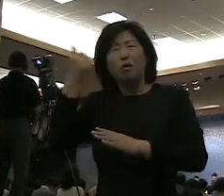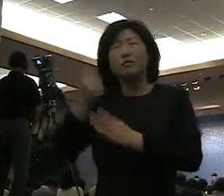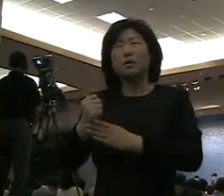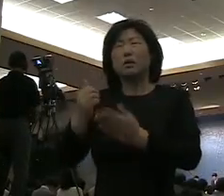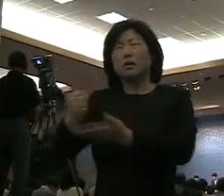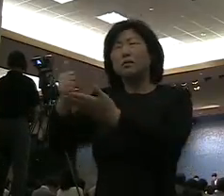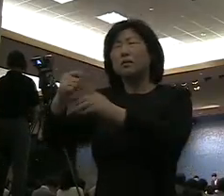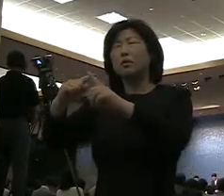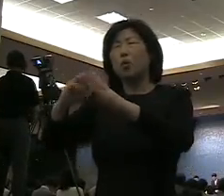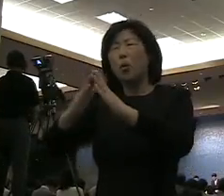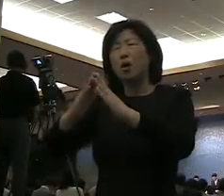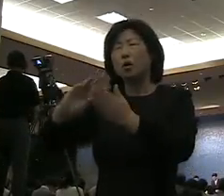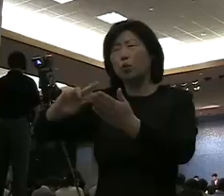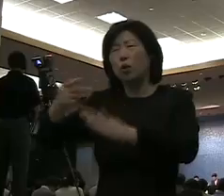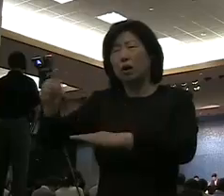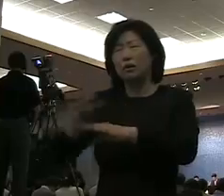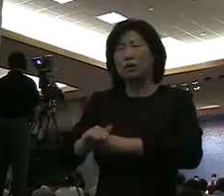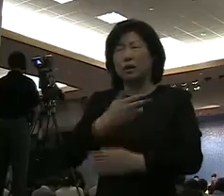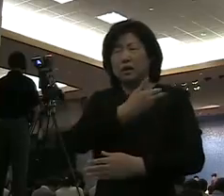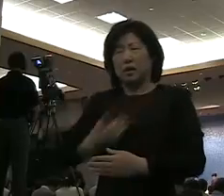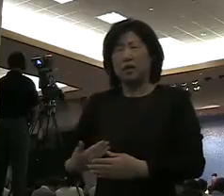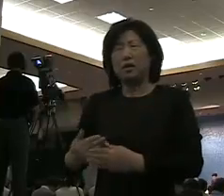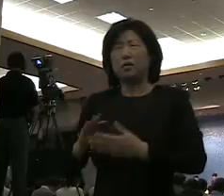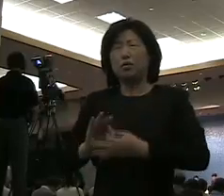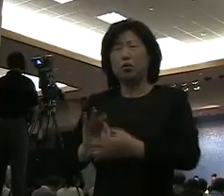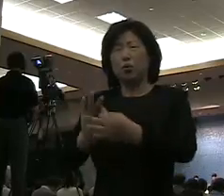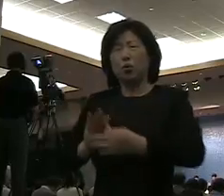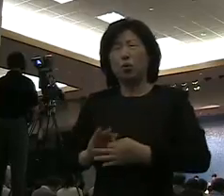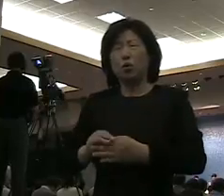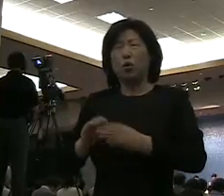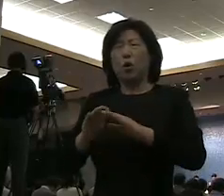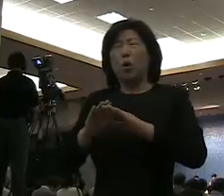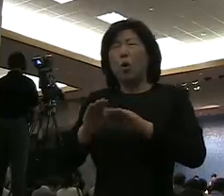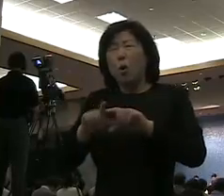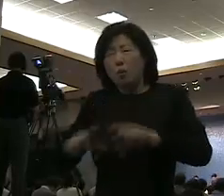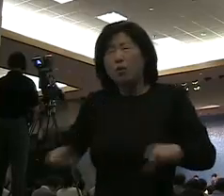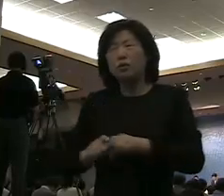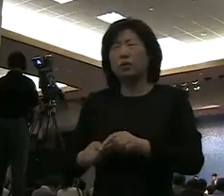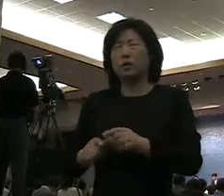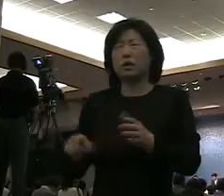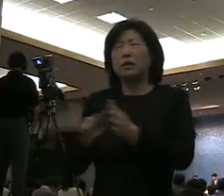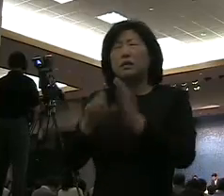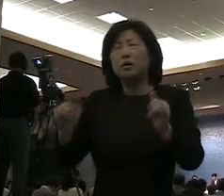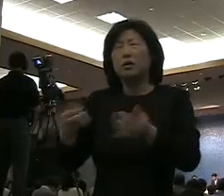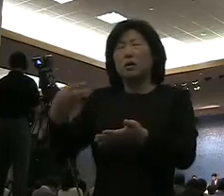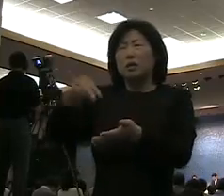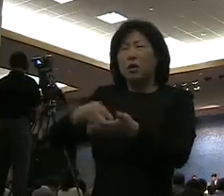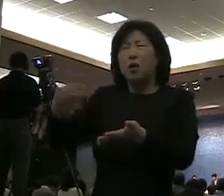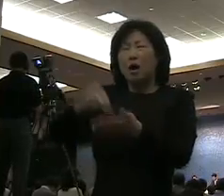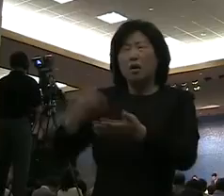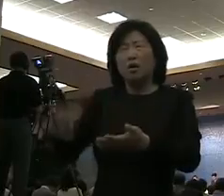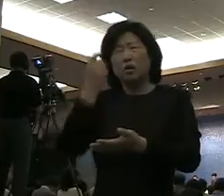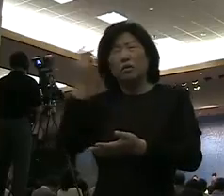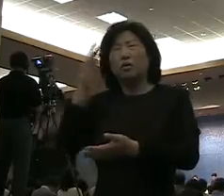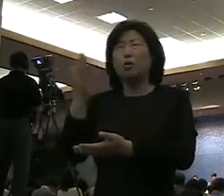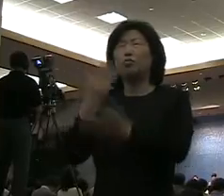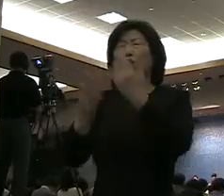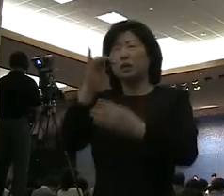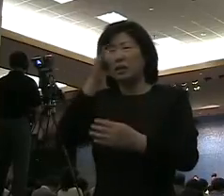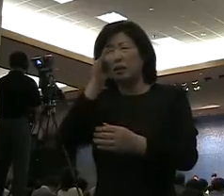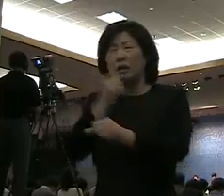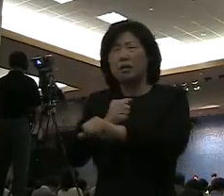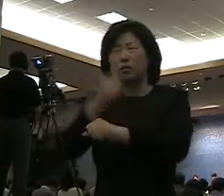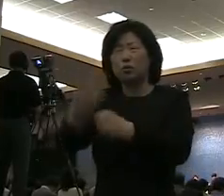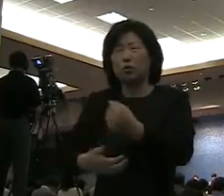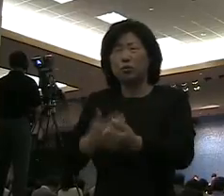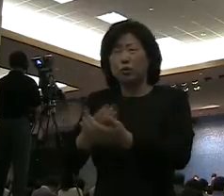교회로 돌아가서 제자훈련을 통해 평신도를 세우는 영적 부흥이 있게 하옵소서. 내일부터 있을 체험학교도